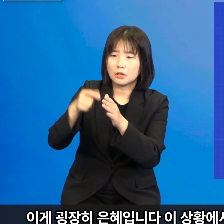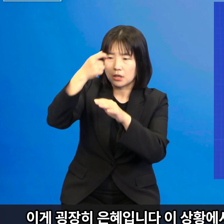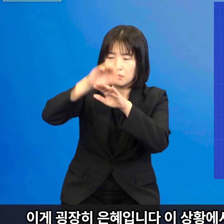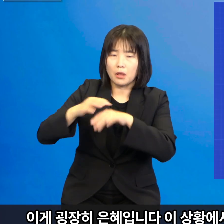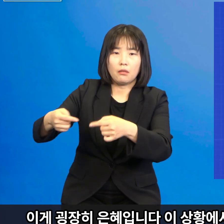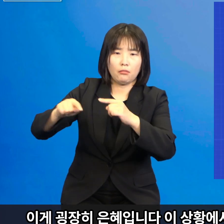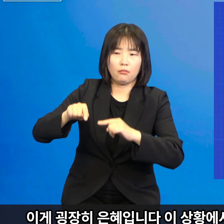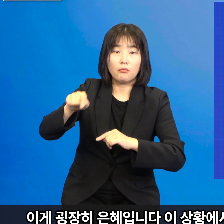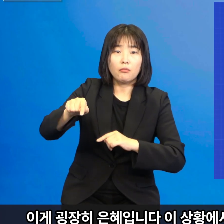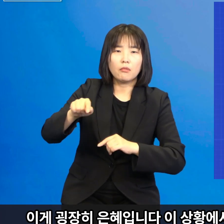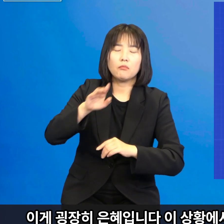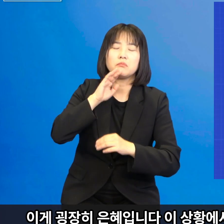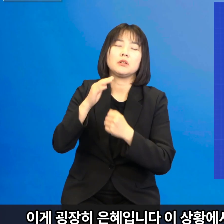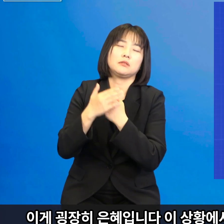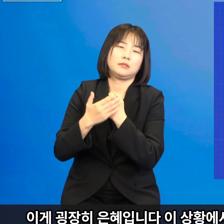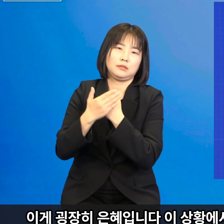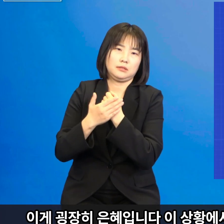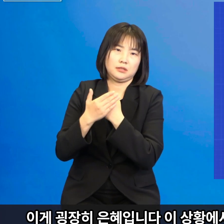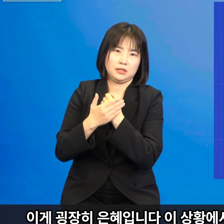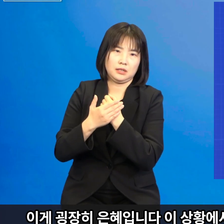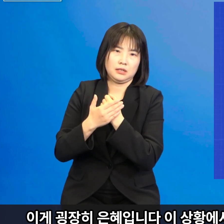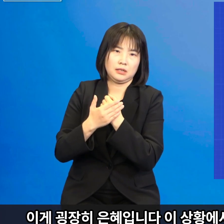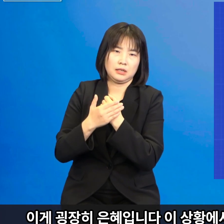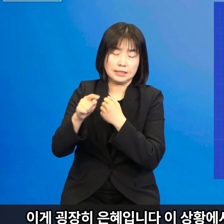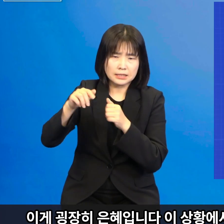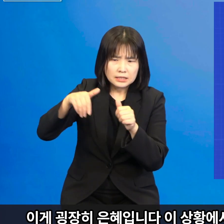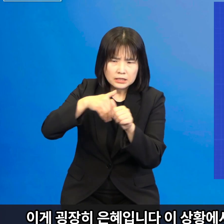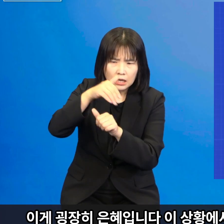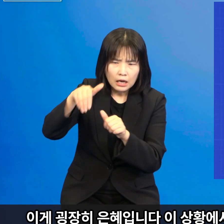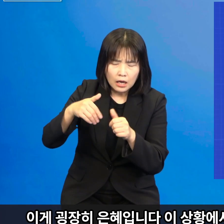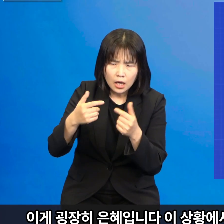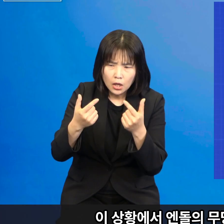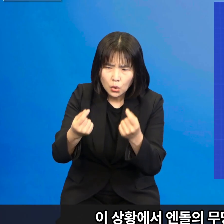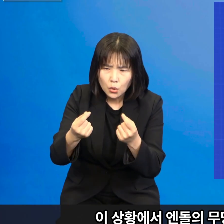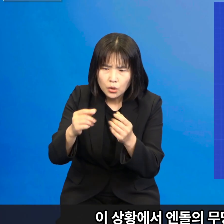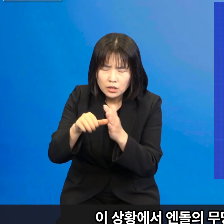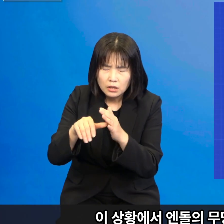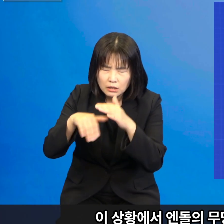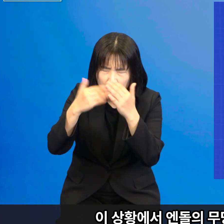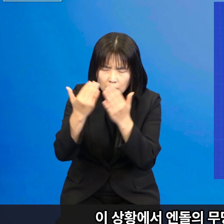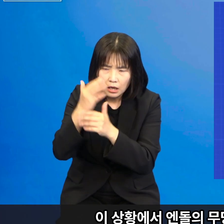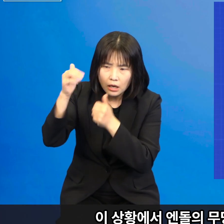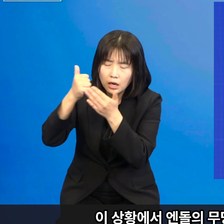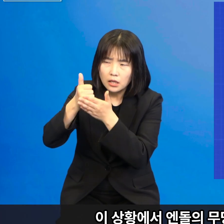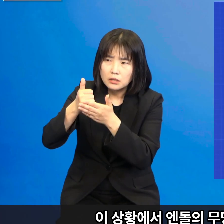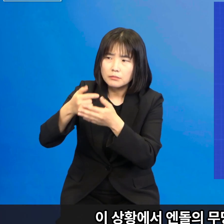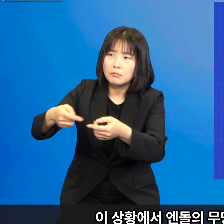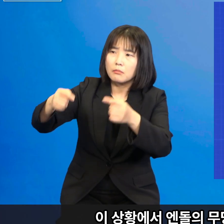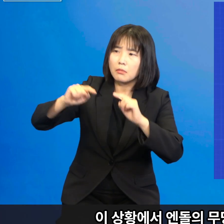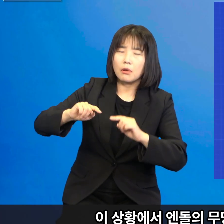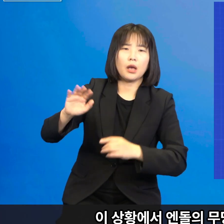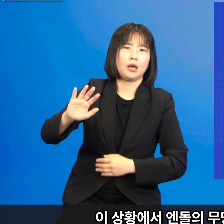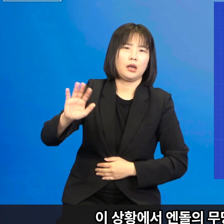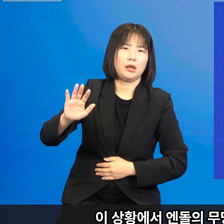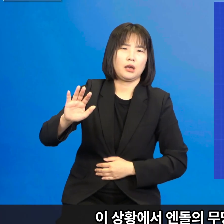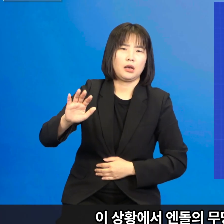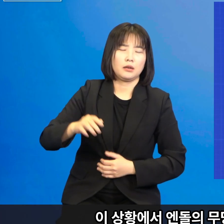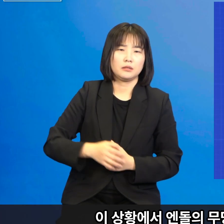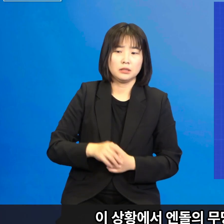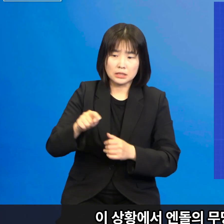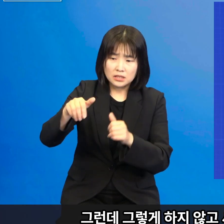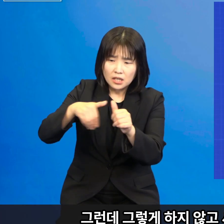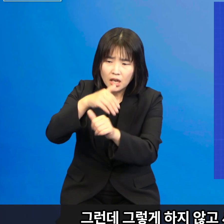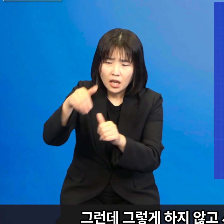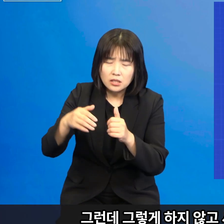은혜입니다. 이 상황에서 다 하나님께 찾아오는 게 아닙니다. 이 상황에서 엔돈의 무당을 찾아갈 수도